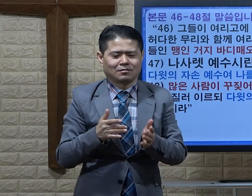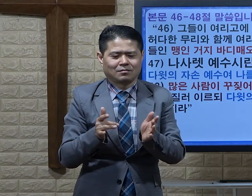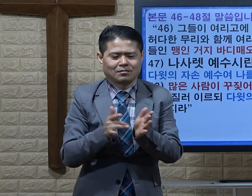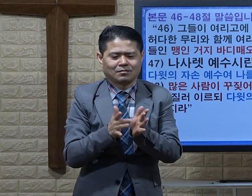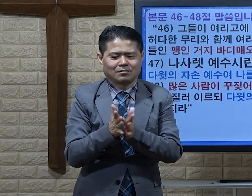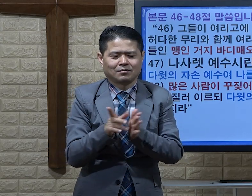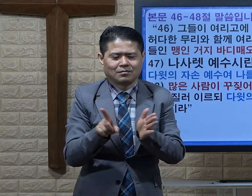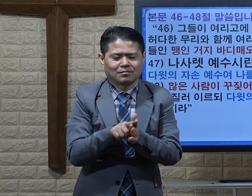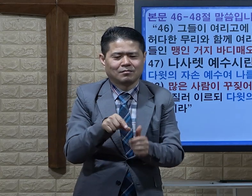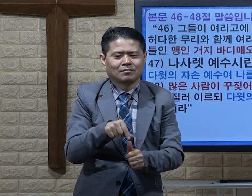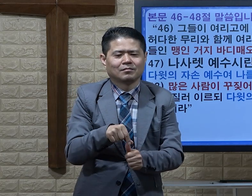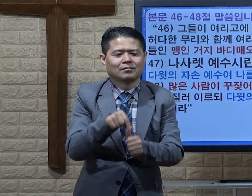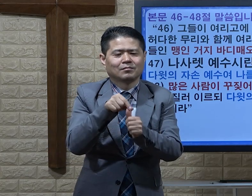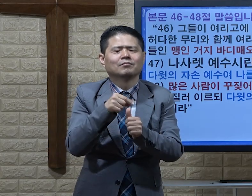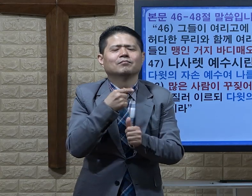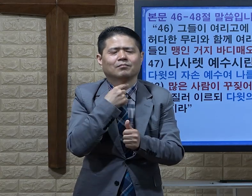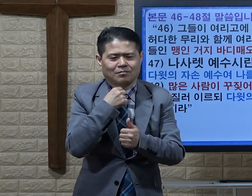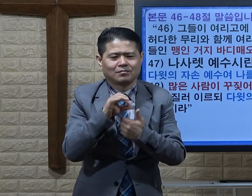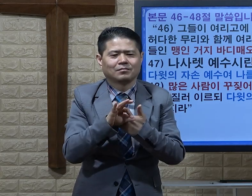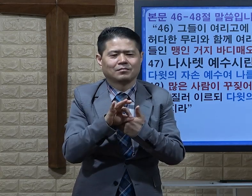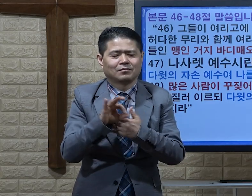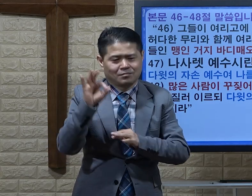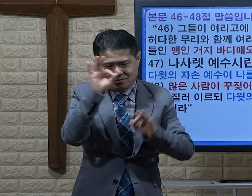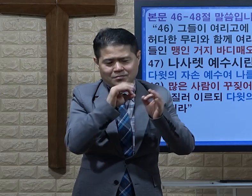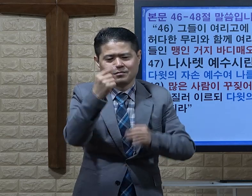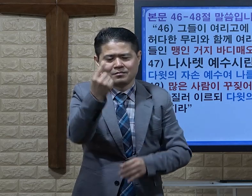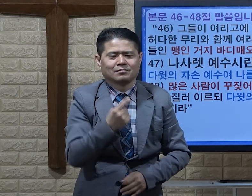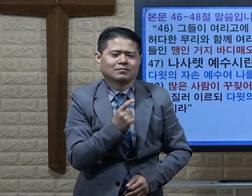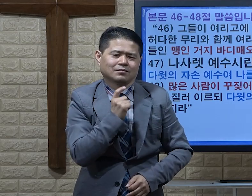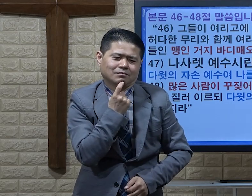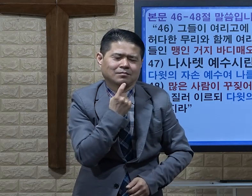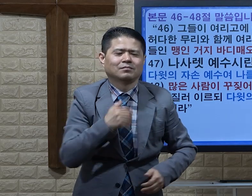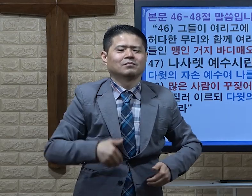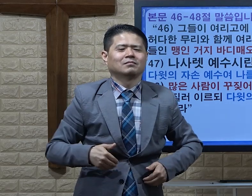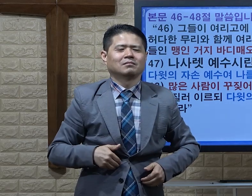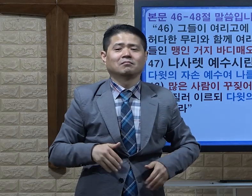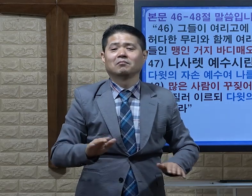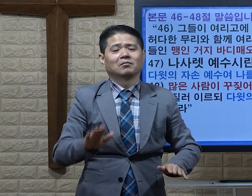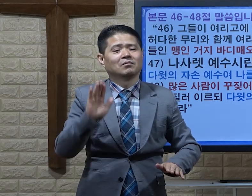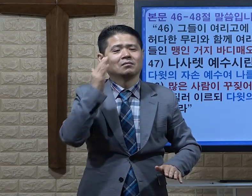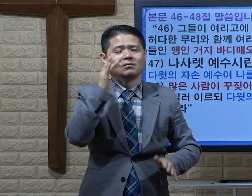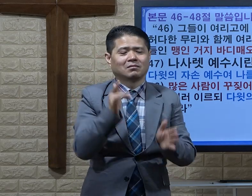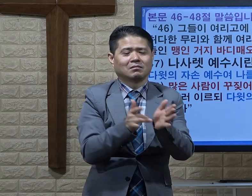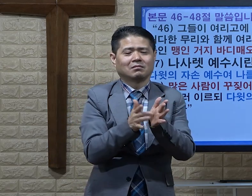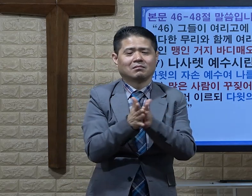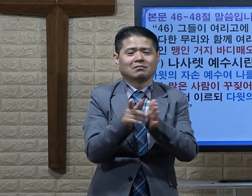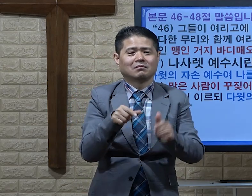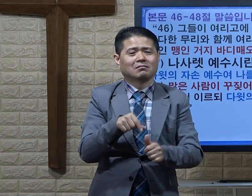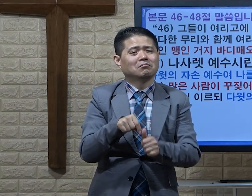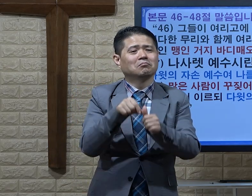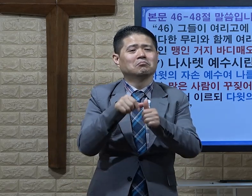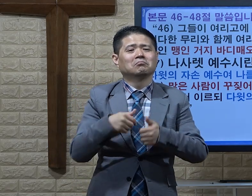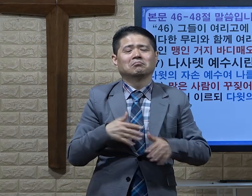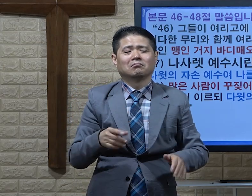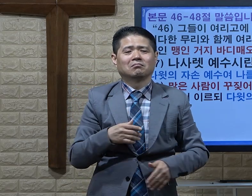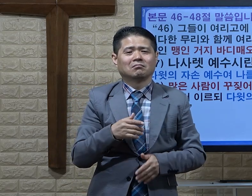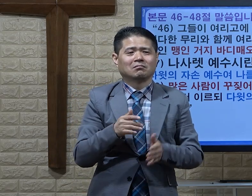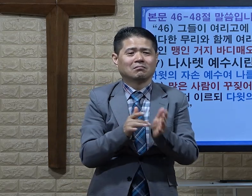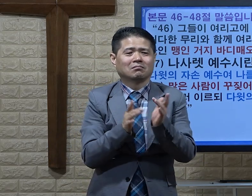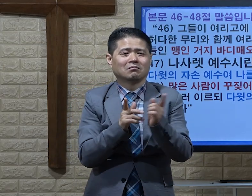예수님을 믿고 구원을 바란다면 그것을 간절함으로 찾아야지 그냥 대충대충 예수님을